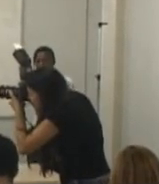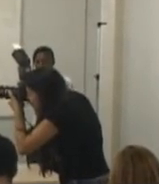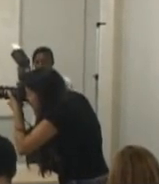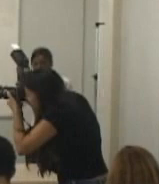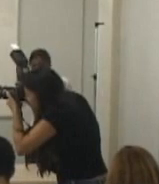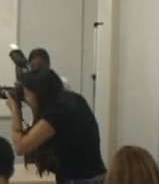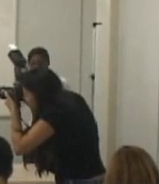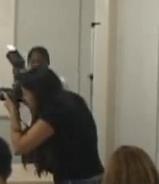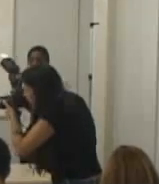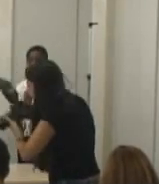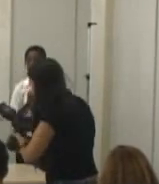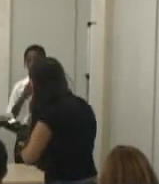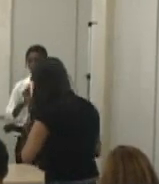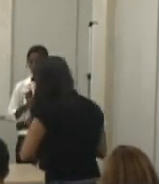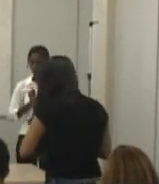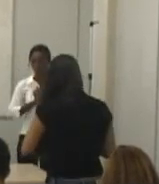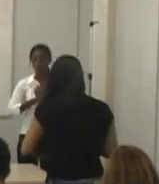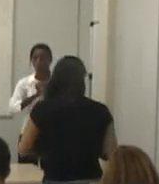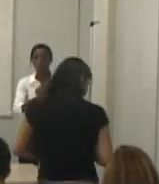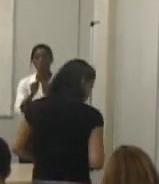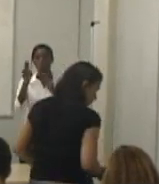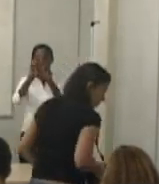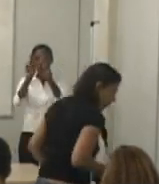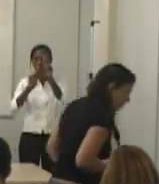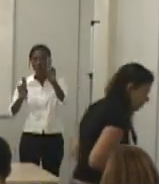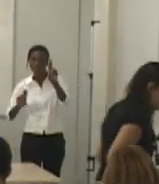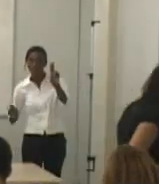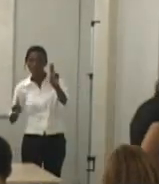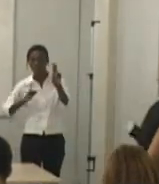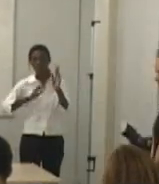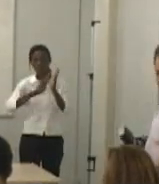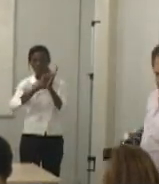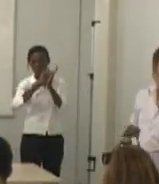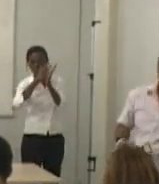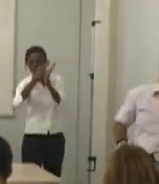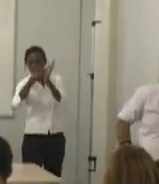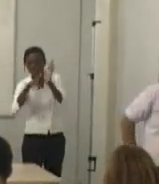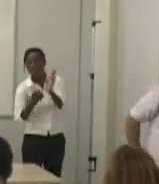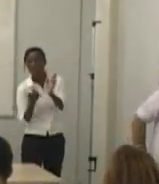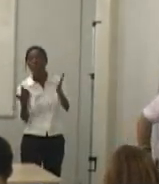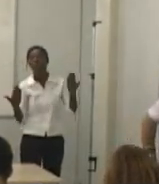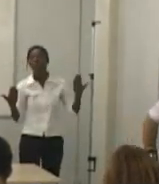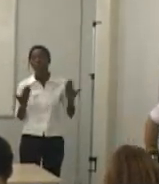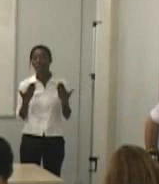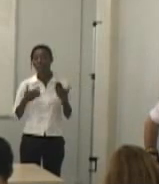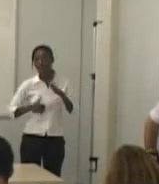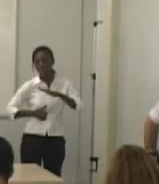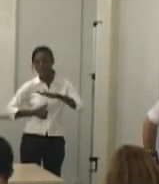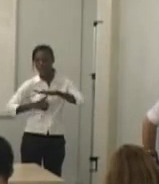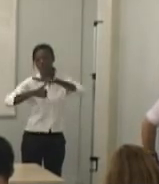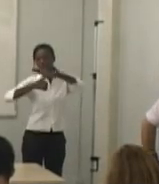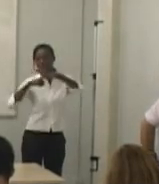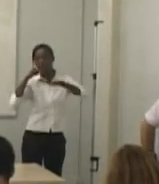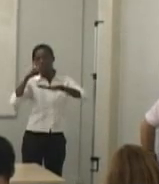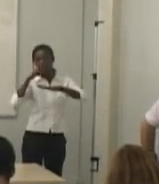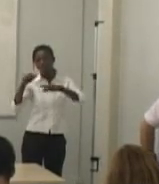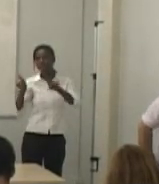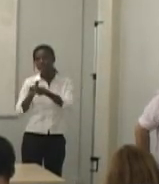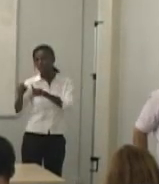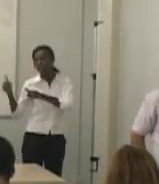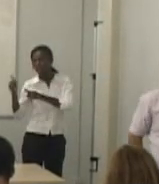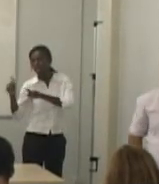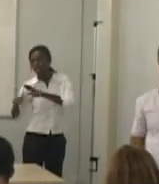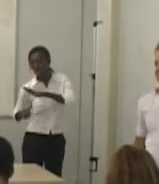chapa Juntos pelo frj unidade na diversidade para concorrer aos cargos de eh reitora e vice-reitor